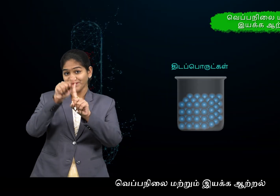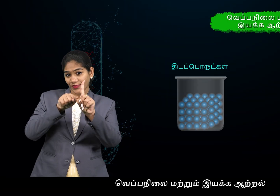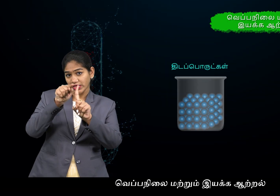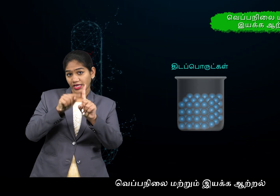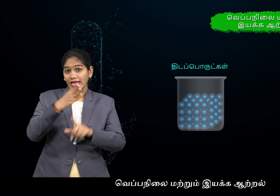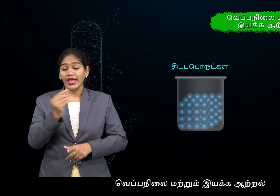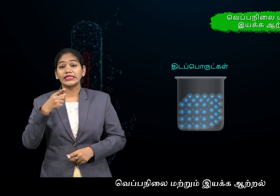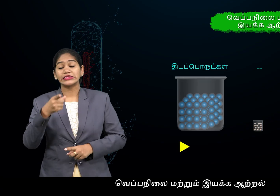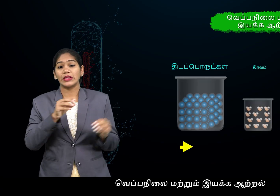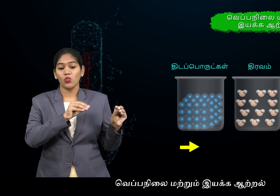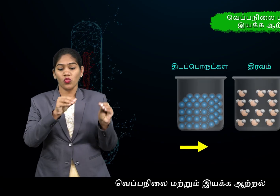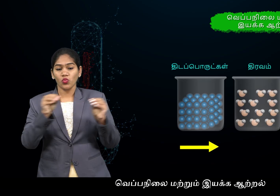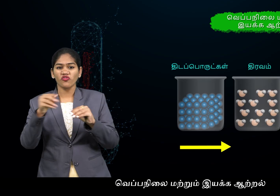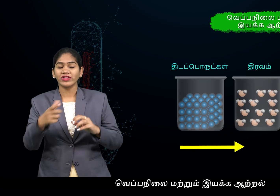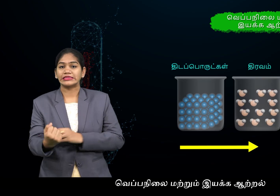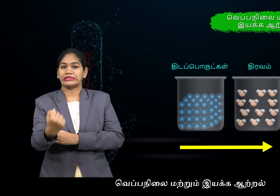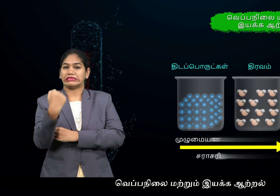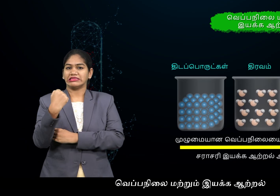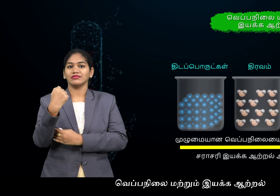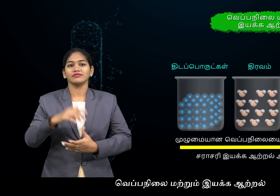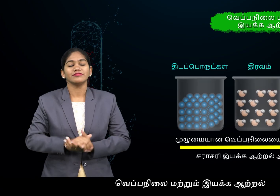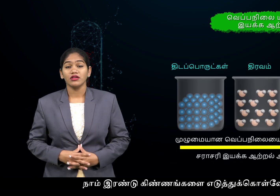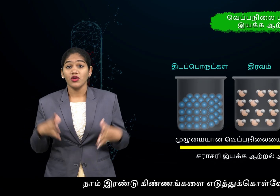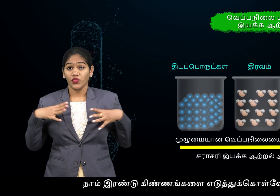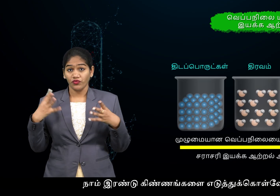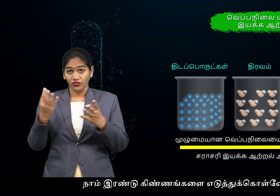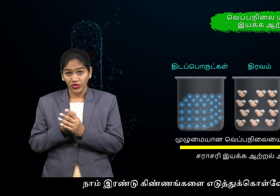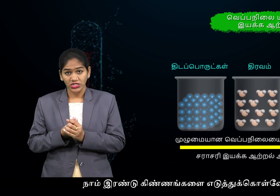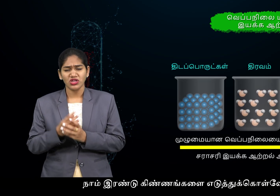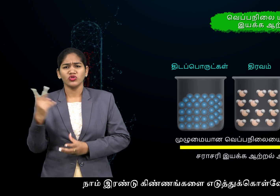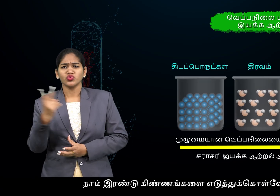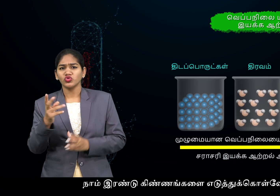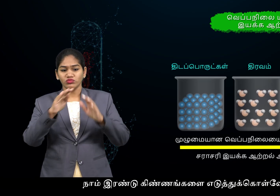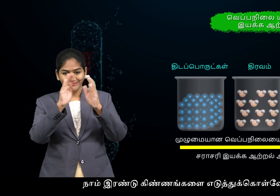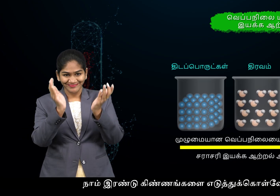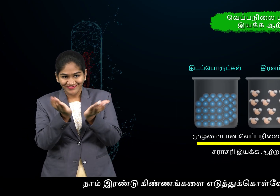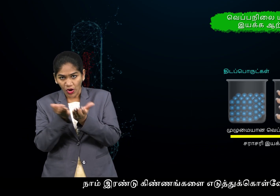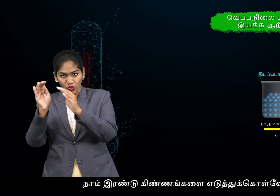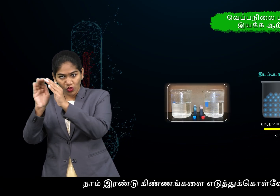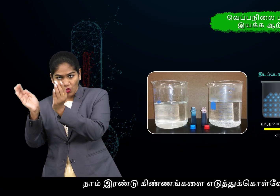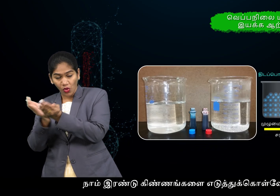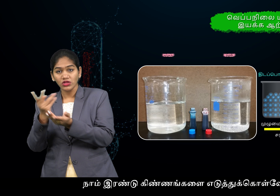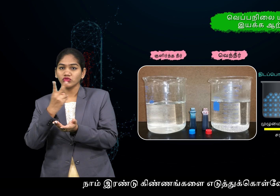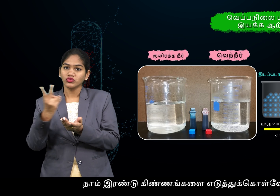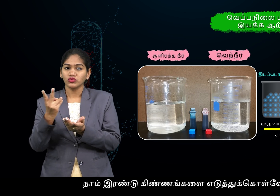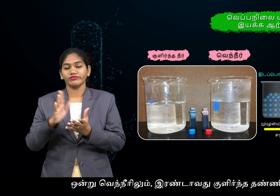வெப்பநிலை மற்றும் இயக்க ஆற்றல். நாம் 2 கிண்ணங்களை எடுத்துக்கொள்வோம்.